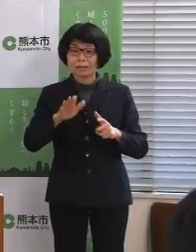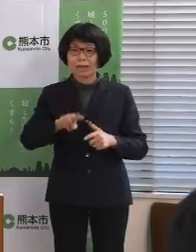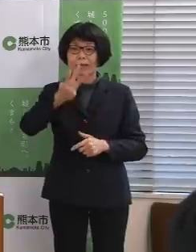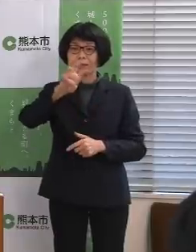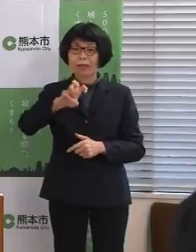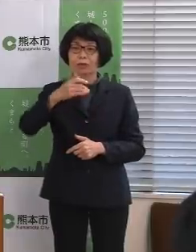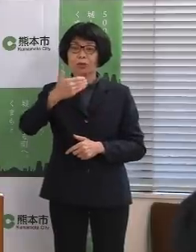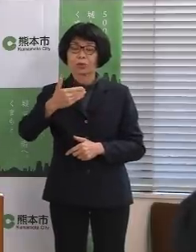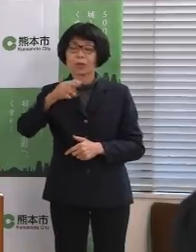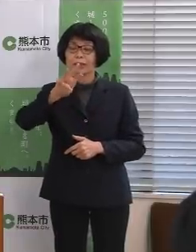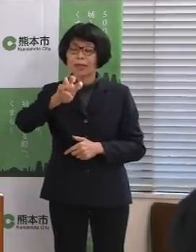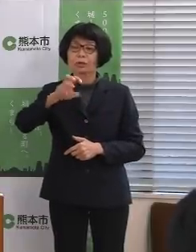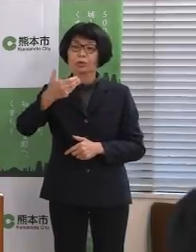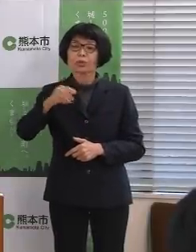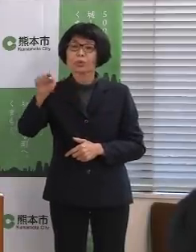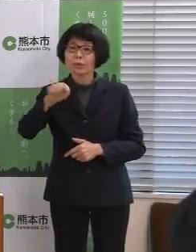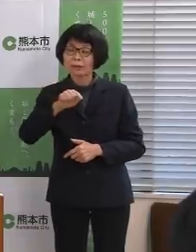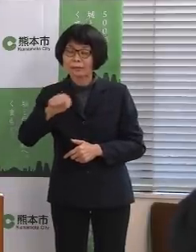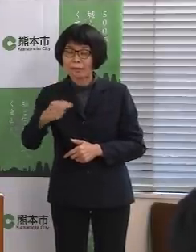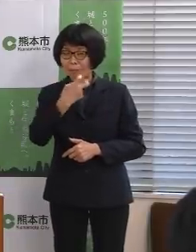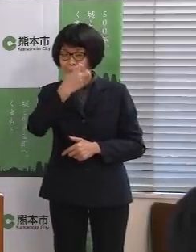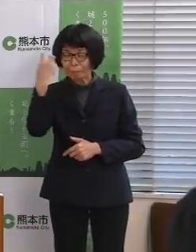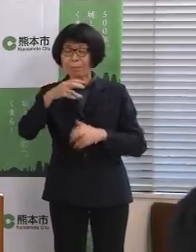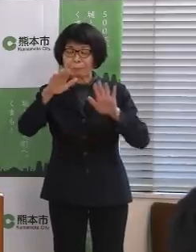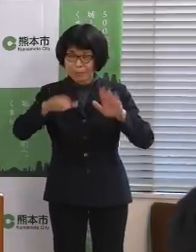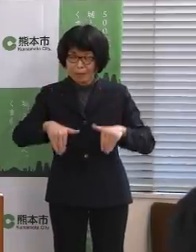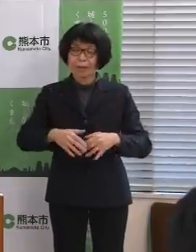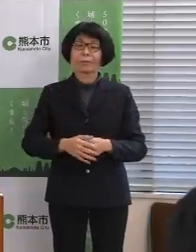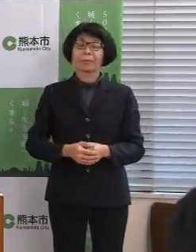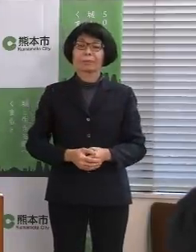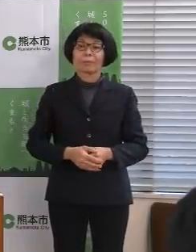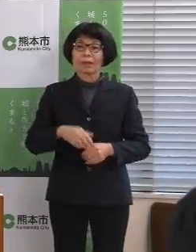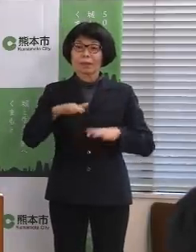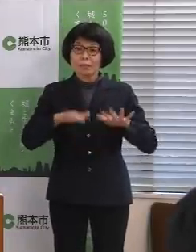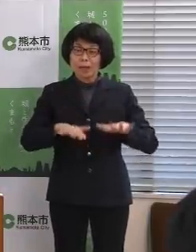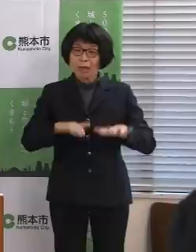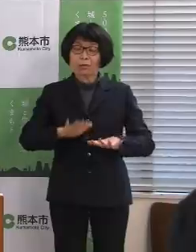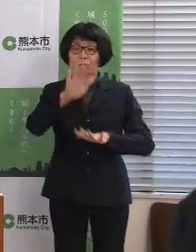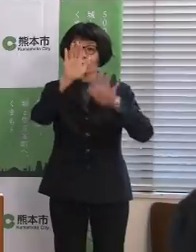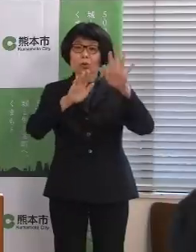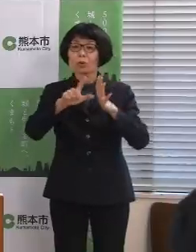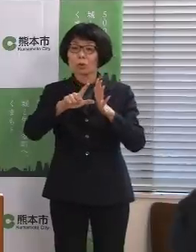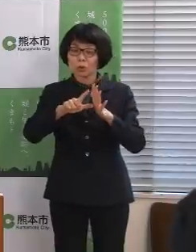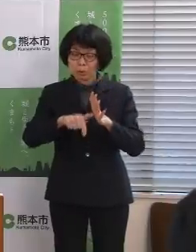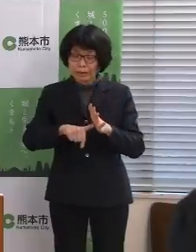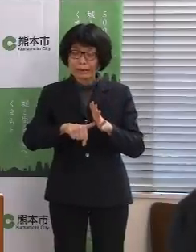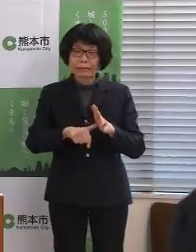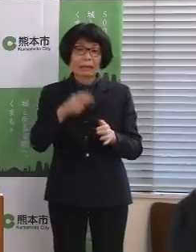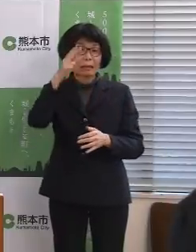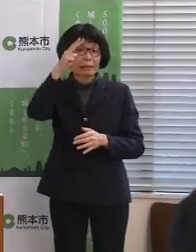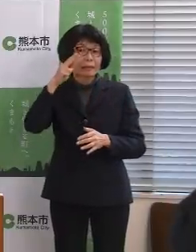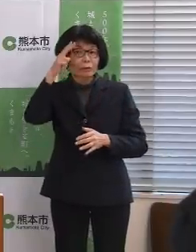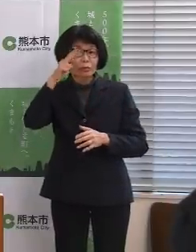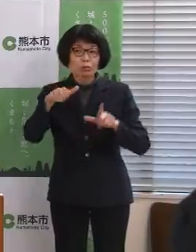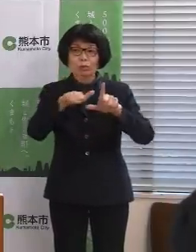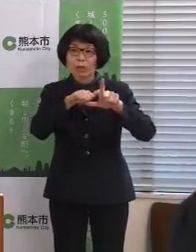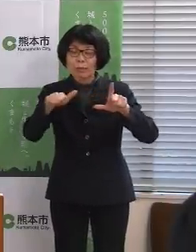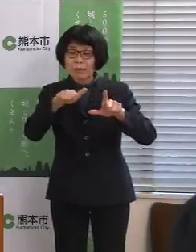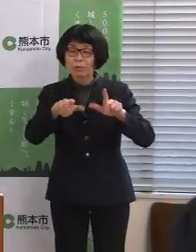39例が確認をされております。このような中、本市におけるリスクレベルについ